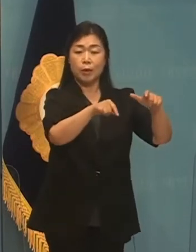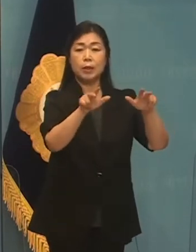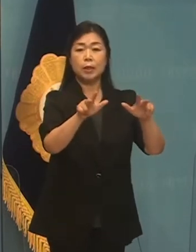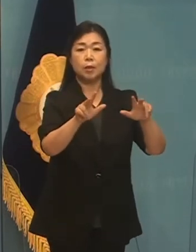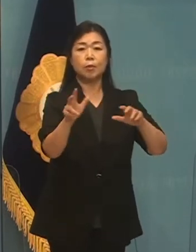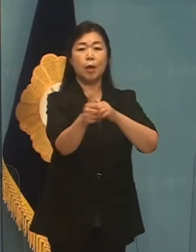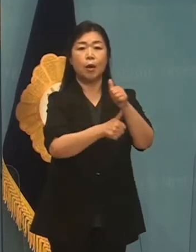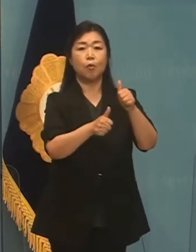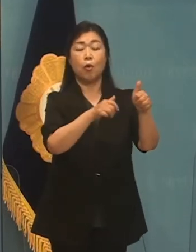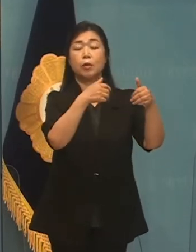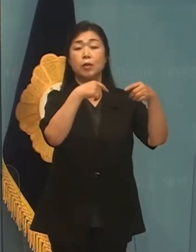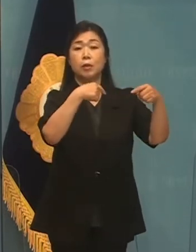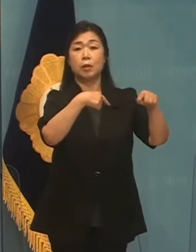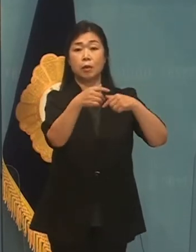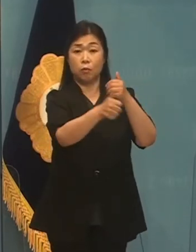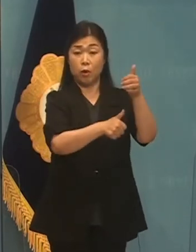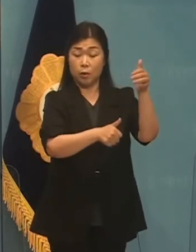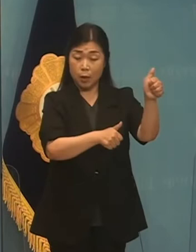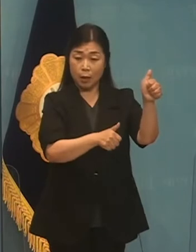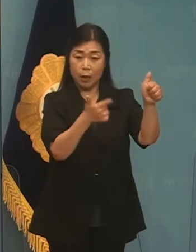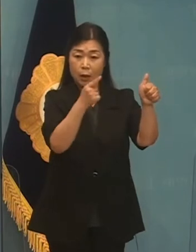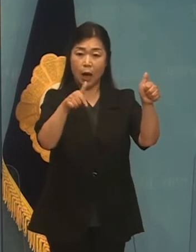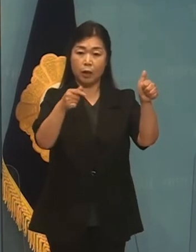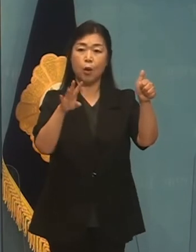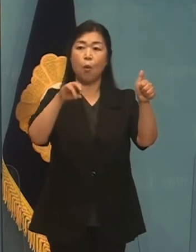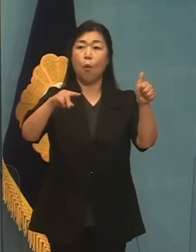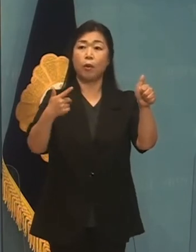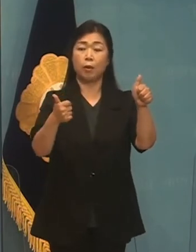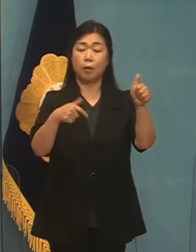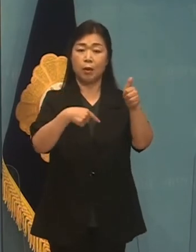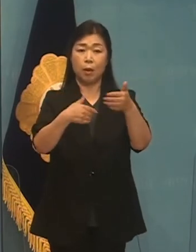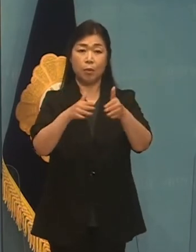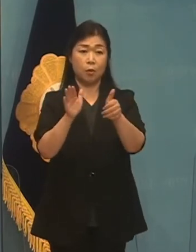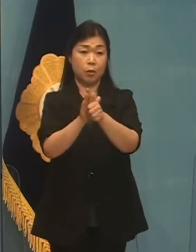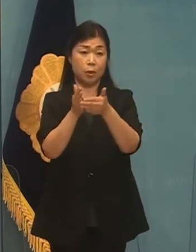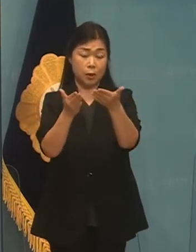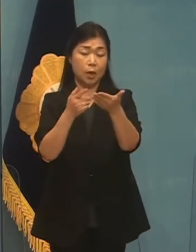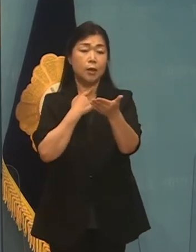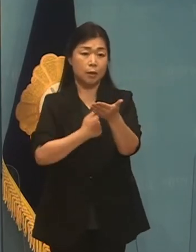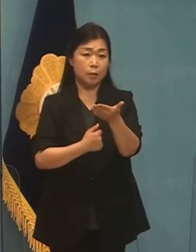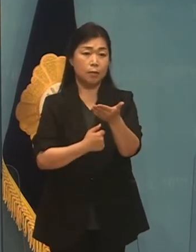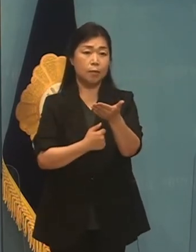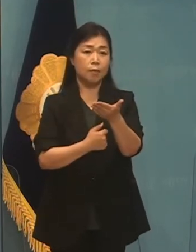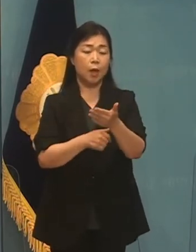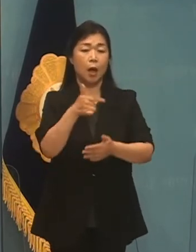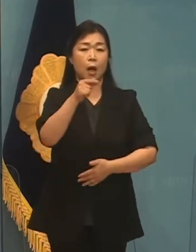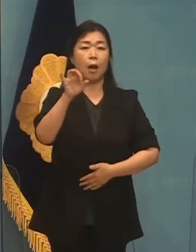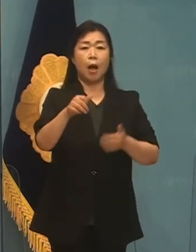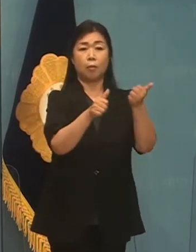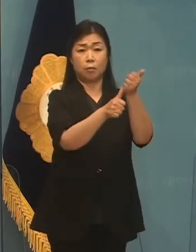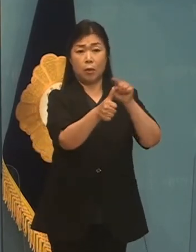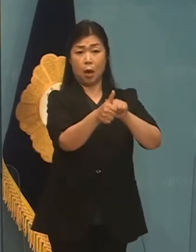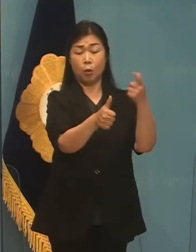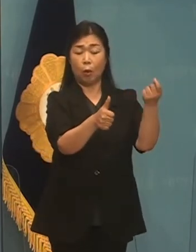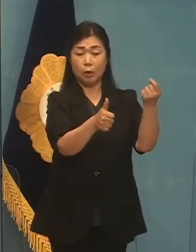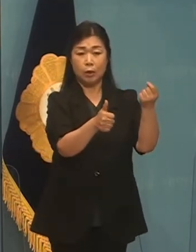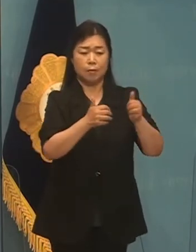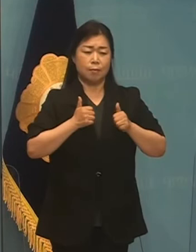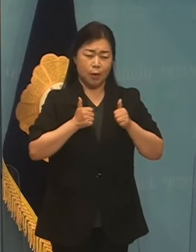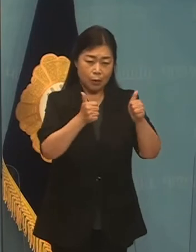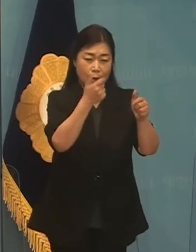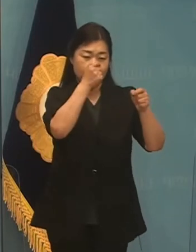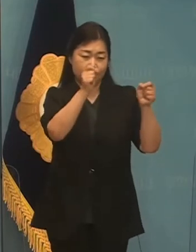현직 당협위원장으로서 나경원 원내대표 비서실장을 지낸 바 있습니다. 강승규 부부문장 역시